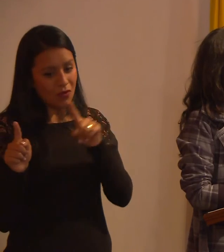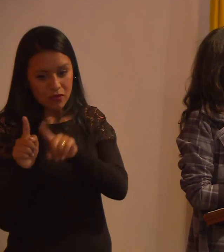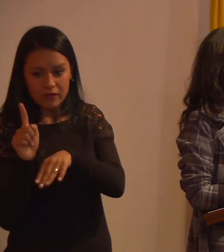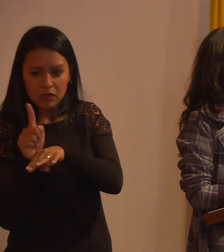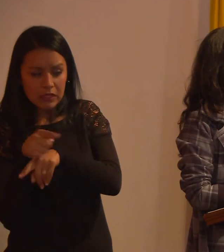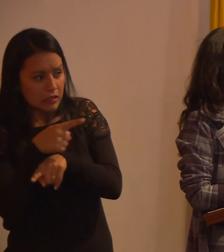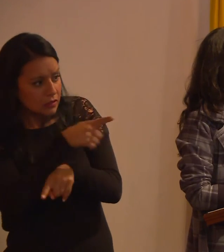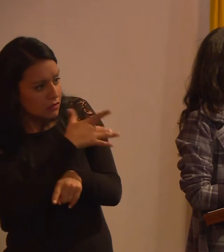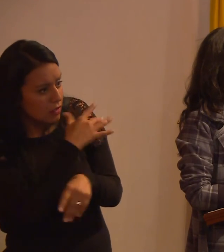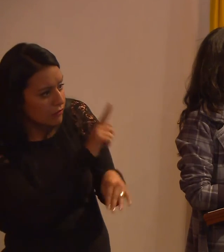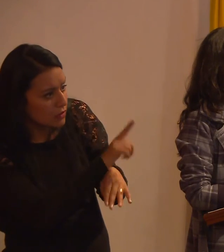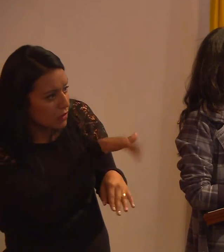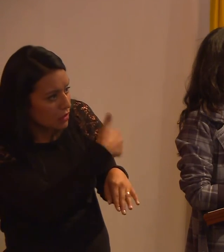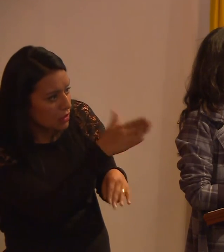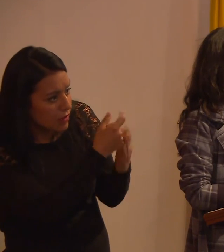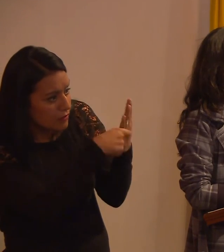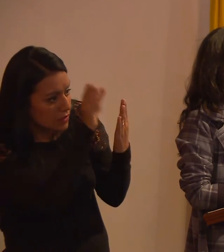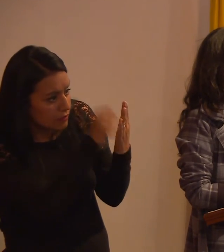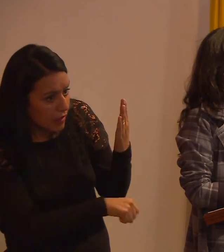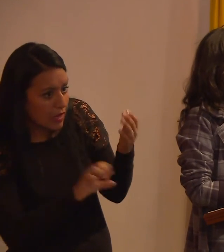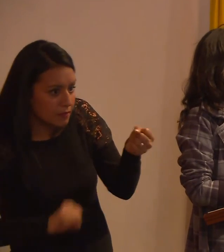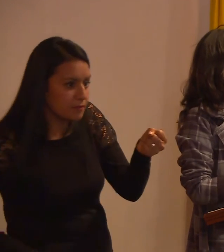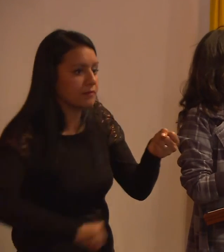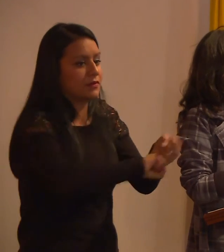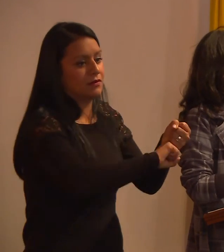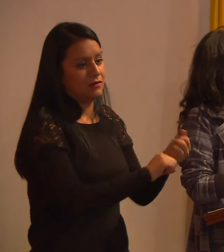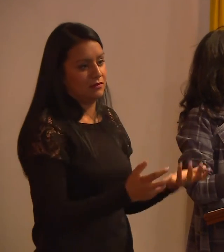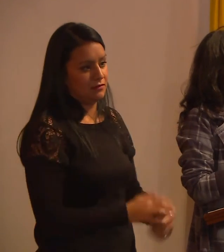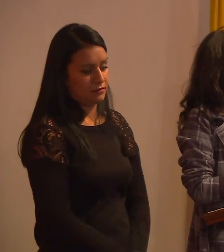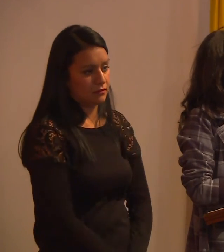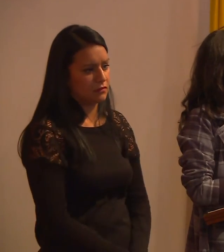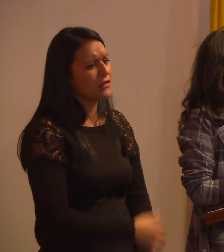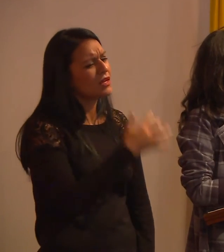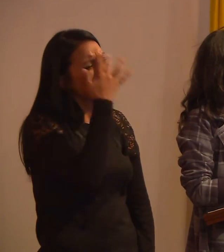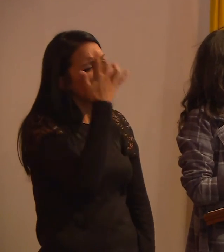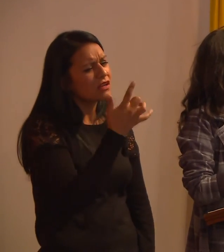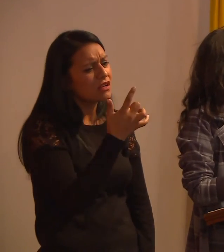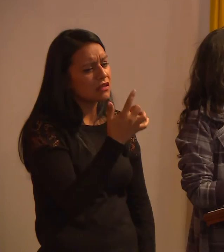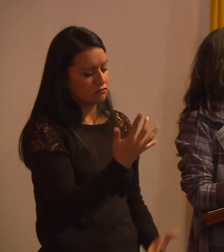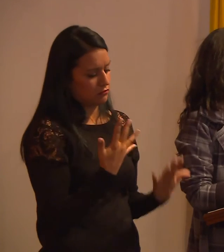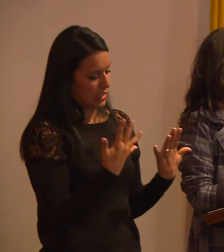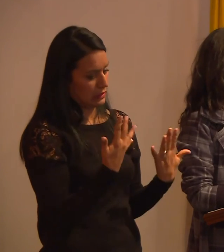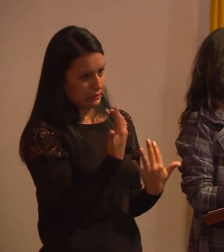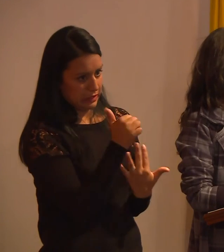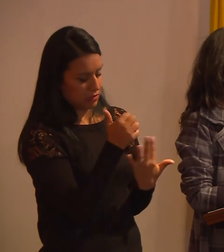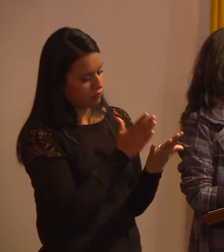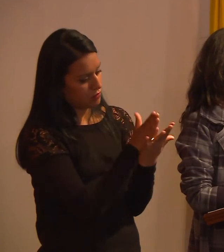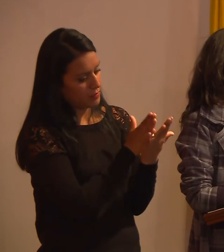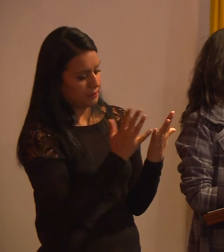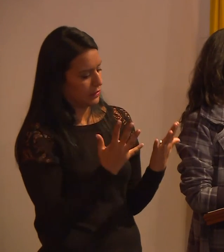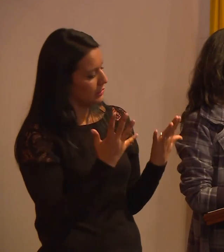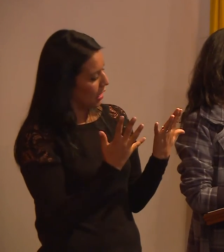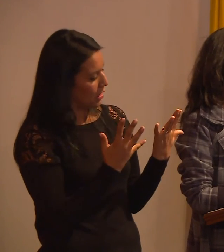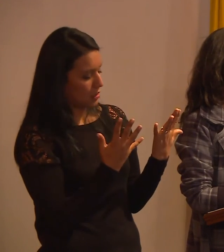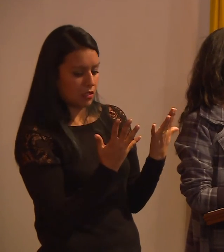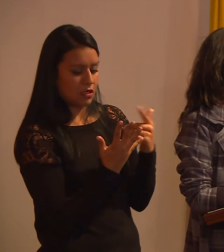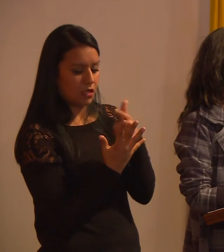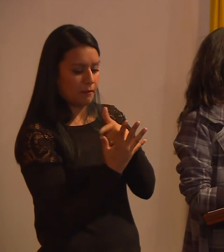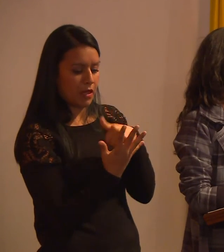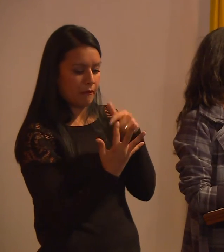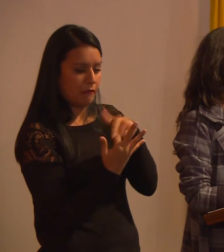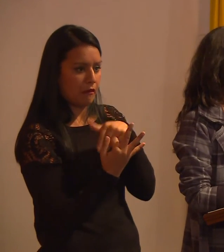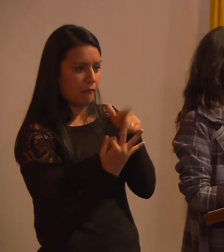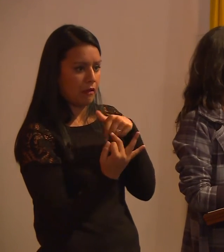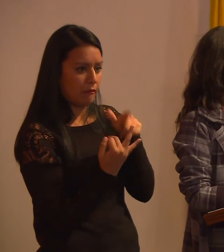esos otros programas en función de obtener su acreditación. Porque son 10 programas, y si nosotros dejamos que esos 10 programas salgan del